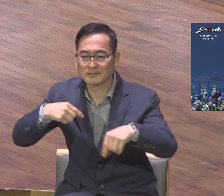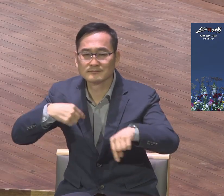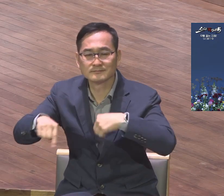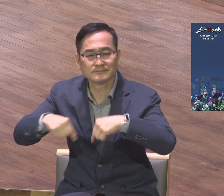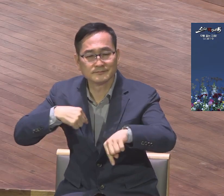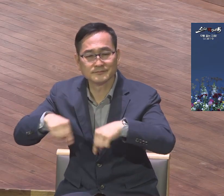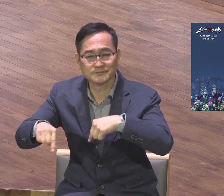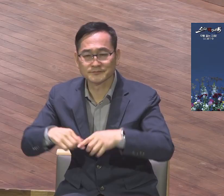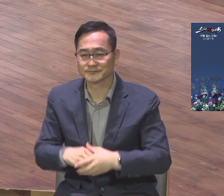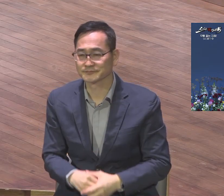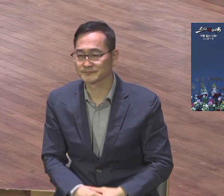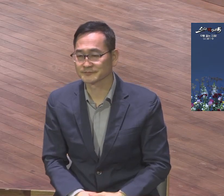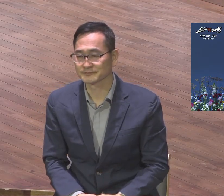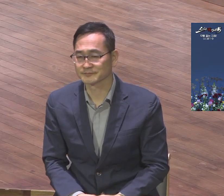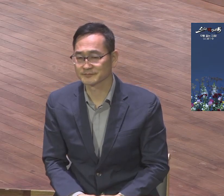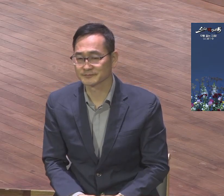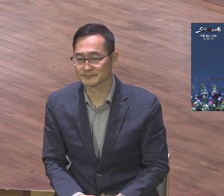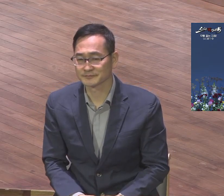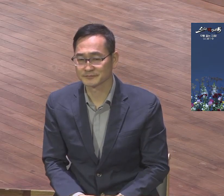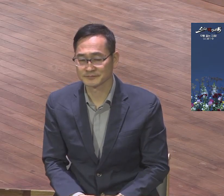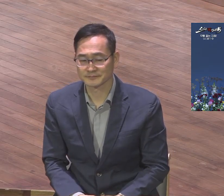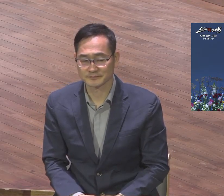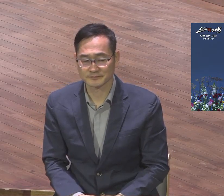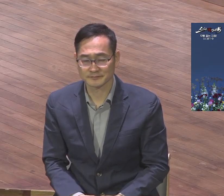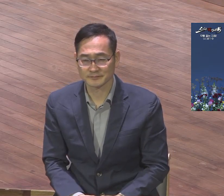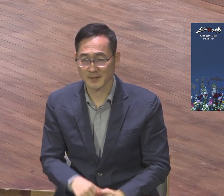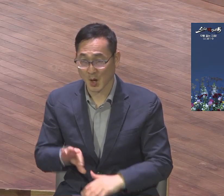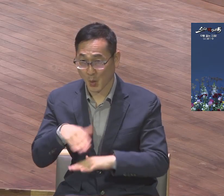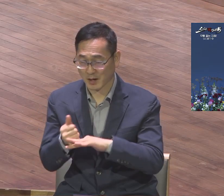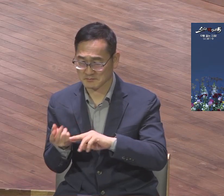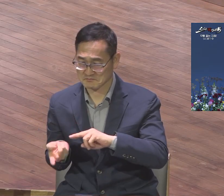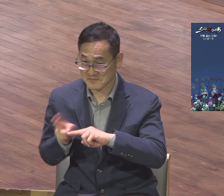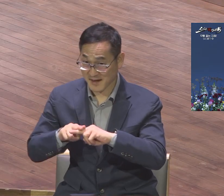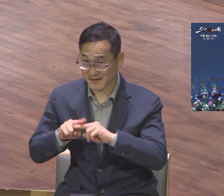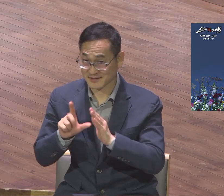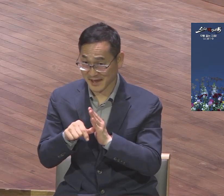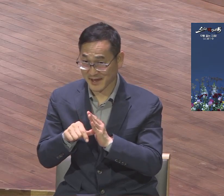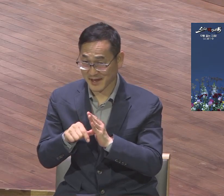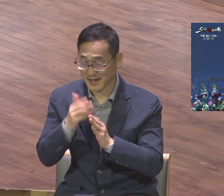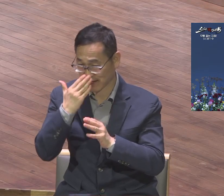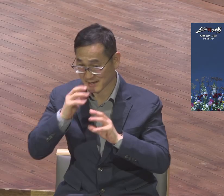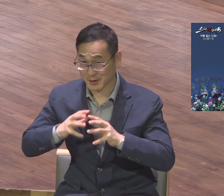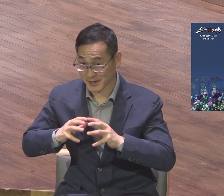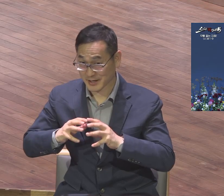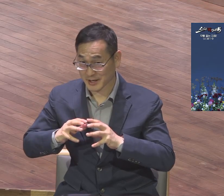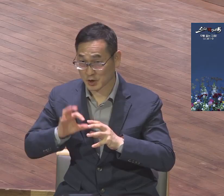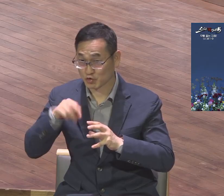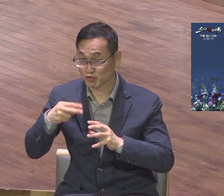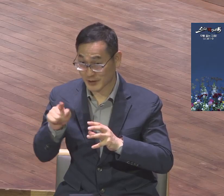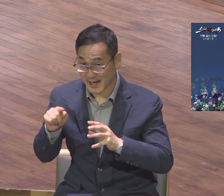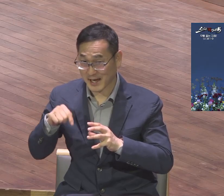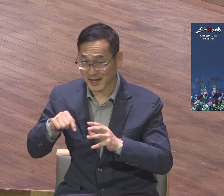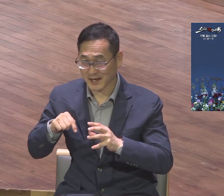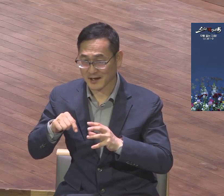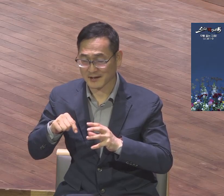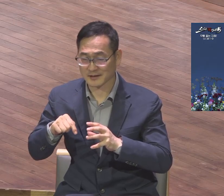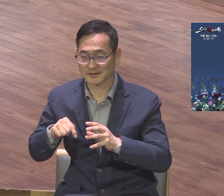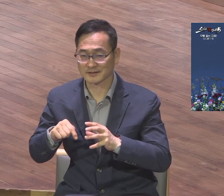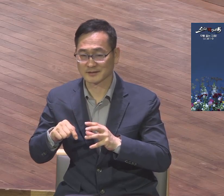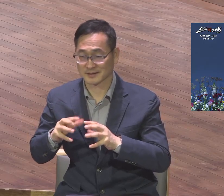그렇게 했는데 왕위에 오를 때의 이 남유다, 북은 이스라엘이죠.